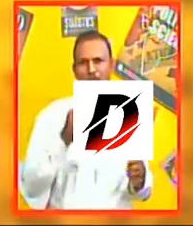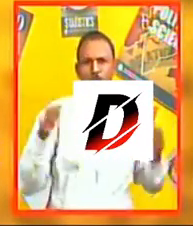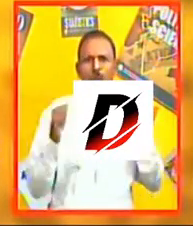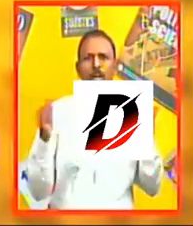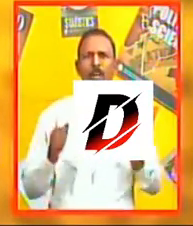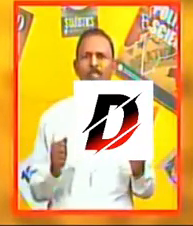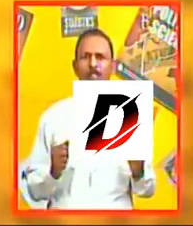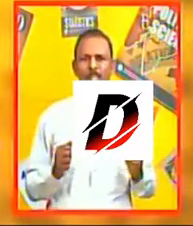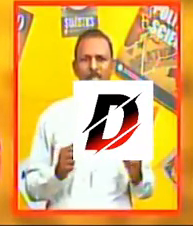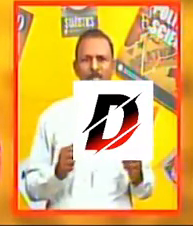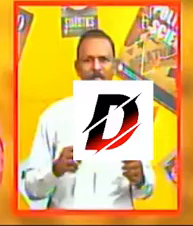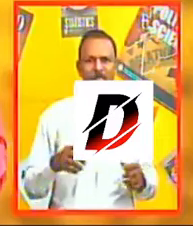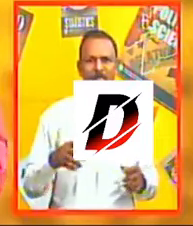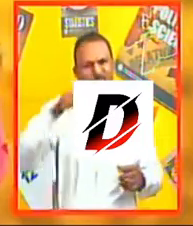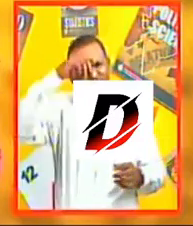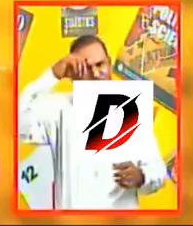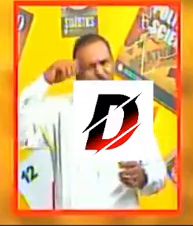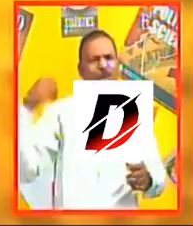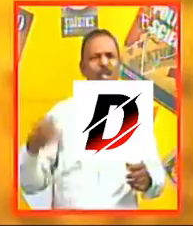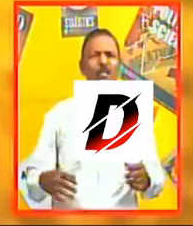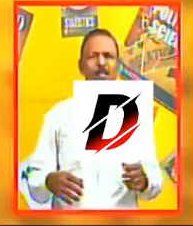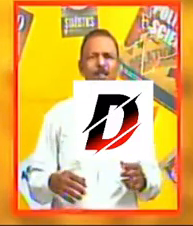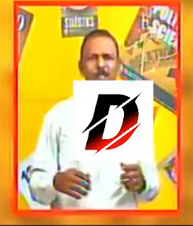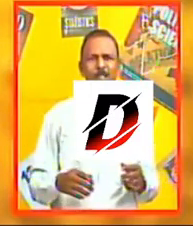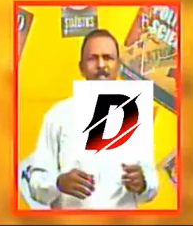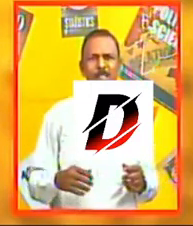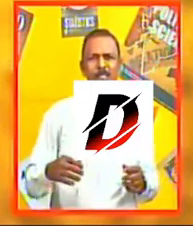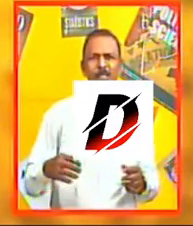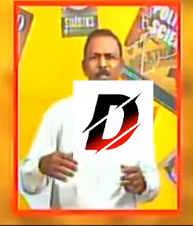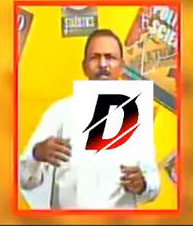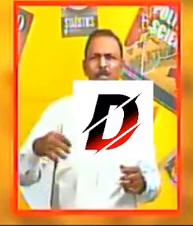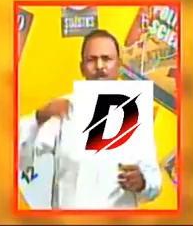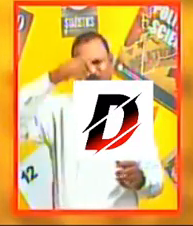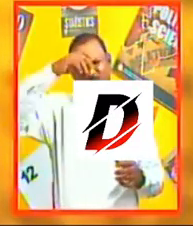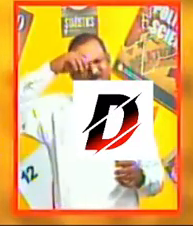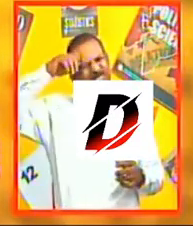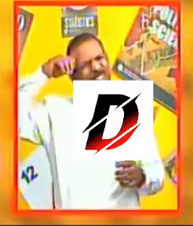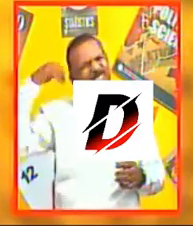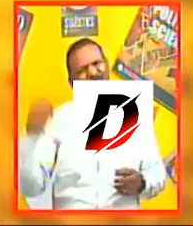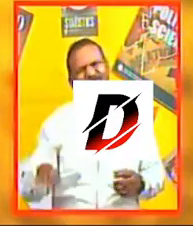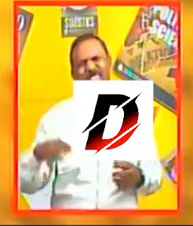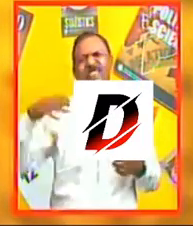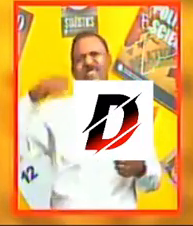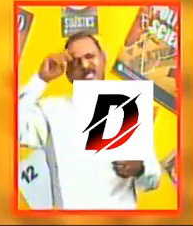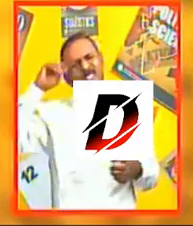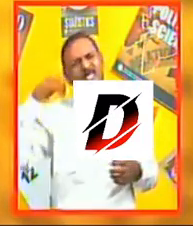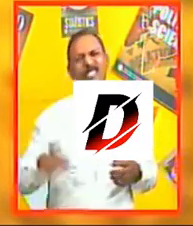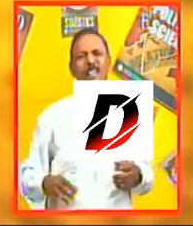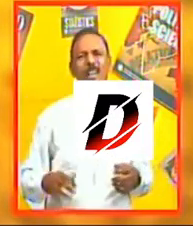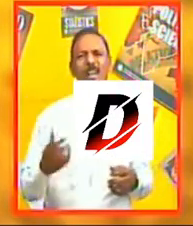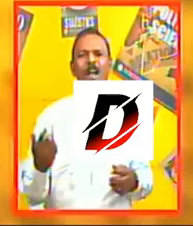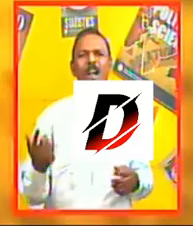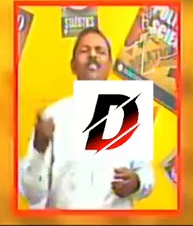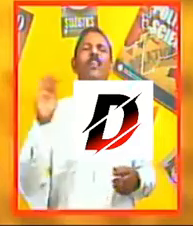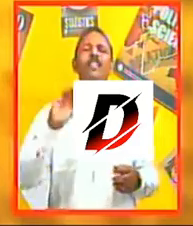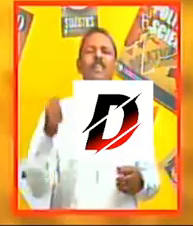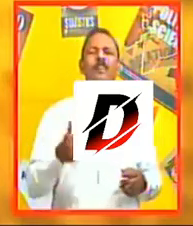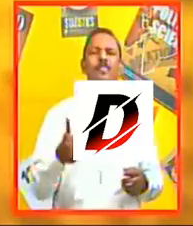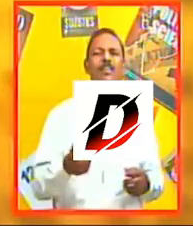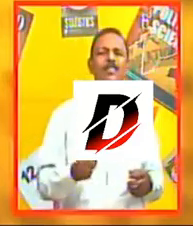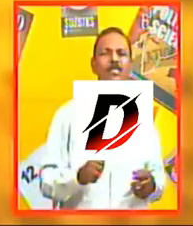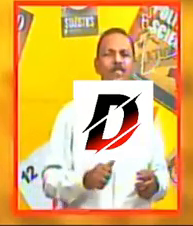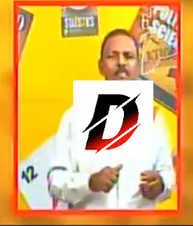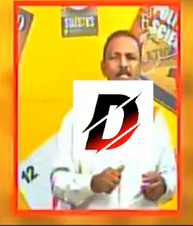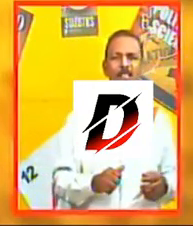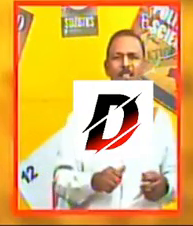பார்த்தோம்னா கோடை காலத்தில் வெப்பத்தினுடைய இருப்பு என்பது மிக அதிகமாக நம்மளையே சுட்டு எரிக்கக்கூடிய அளவுக்கு இருக்கும். அந்த